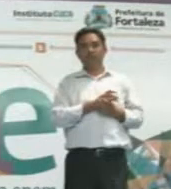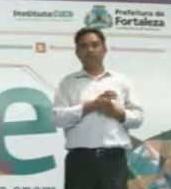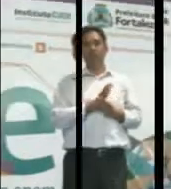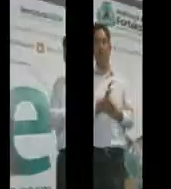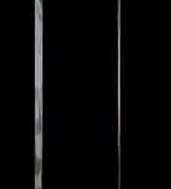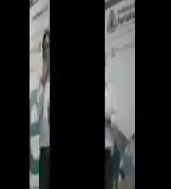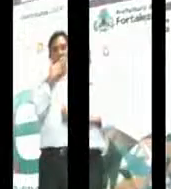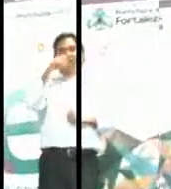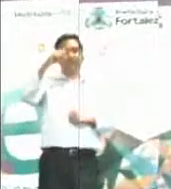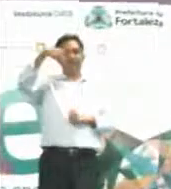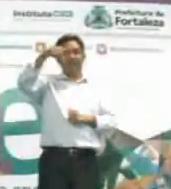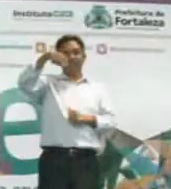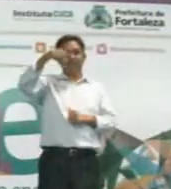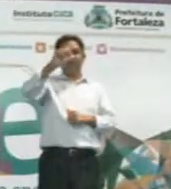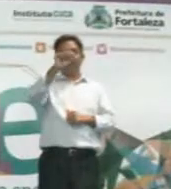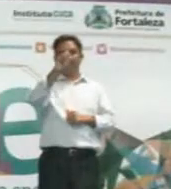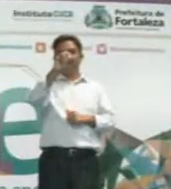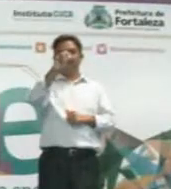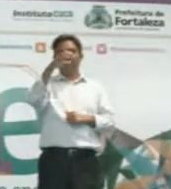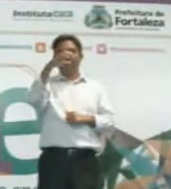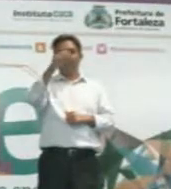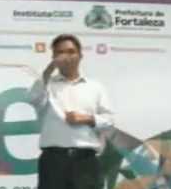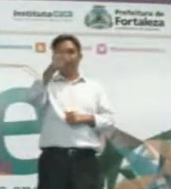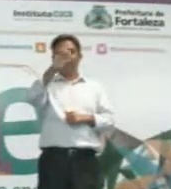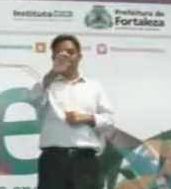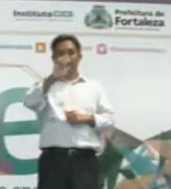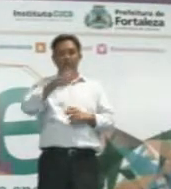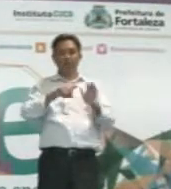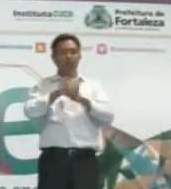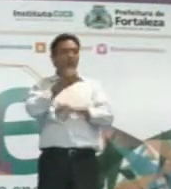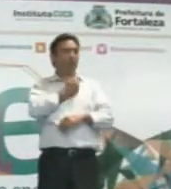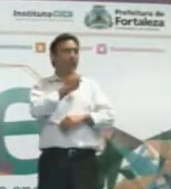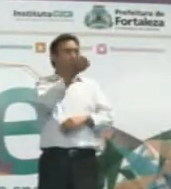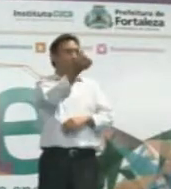tá? E aí vem positivo ali, ó. Questão de número 6.